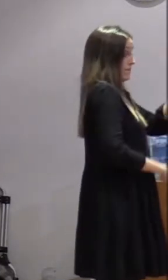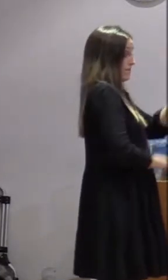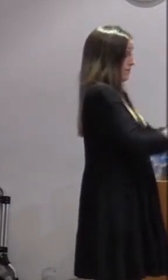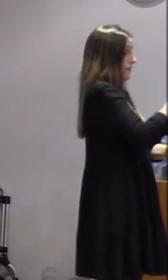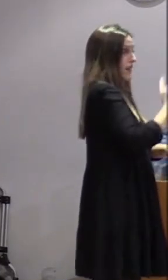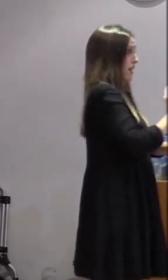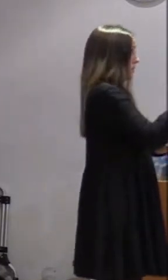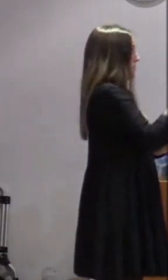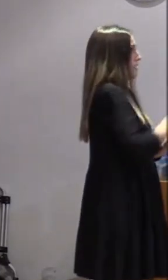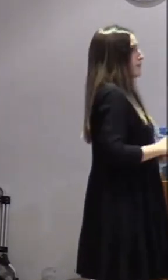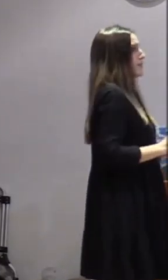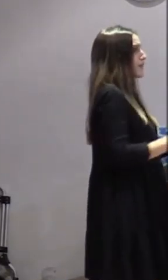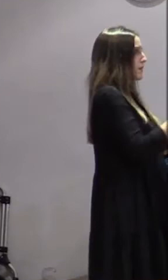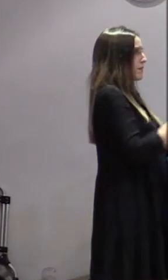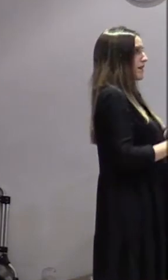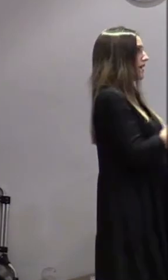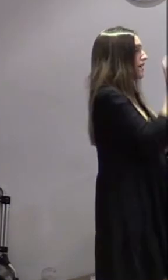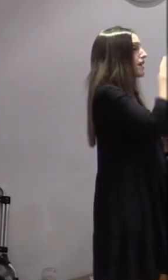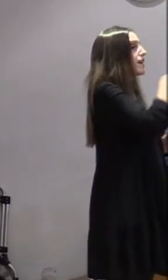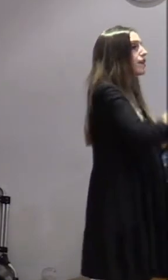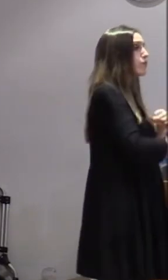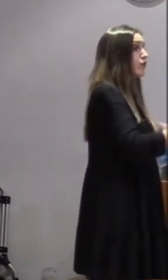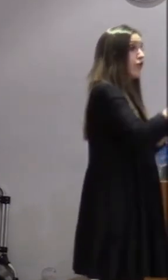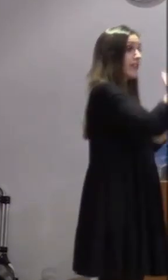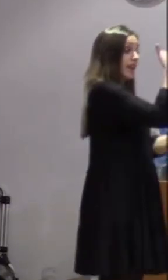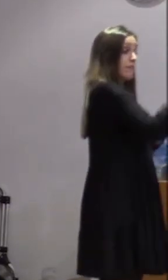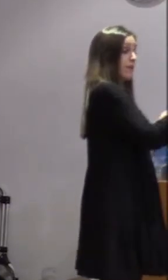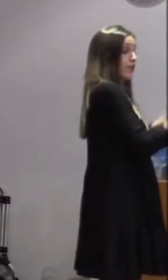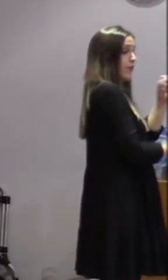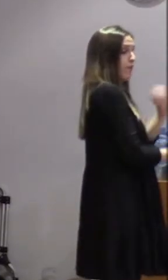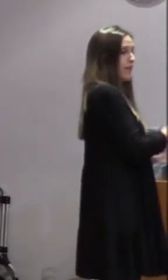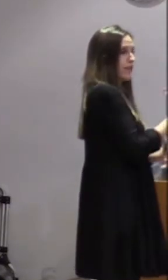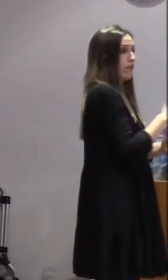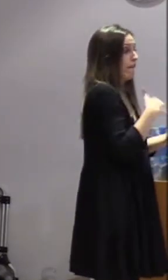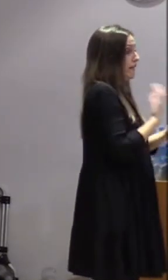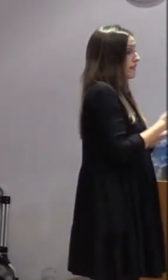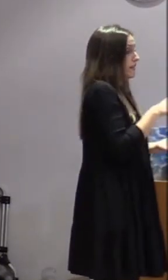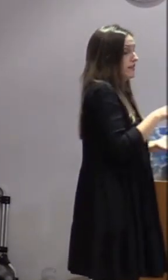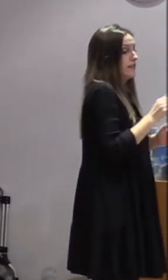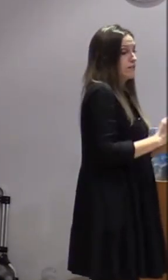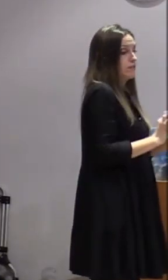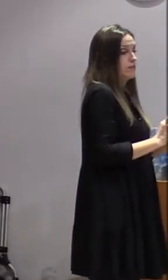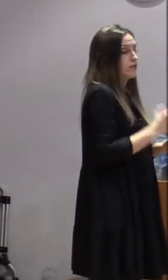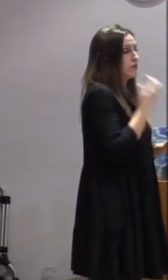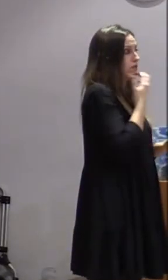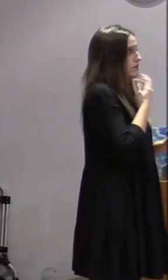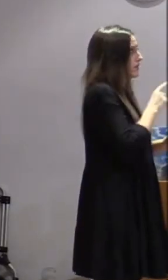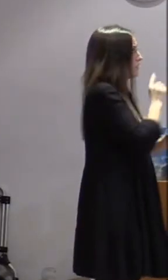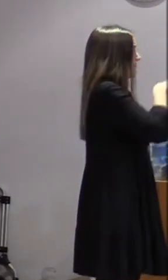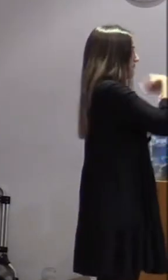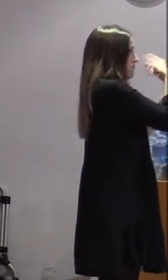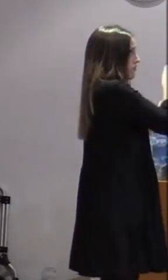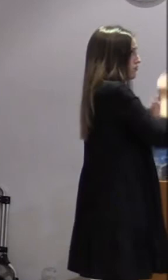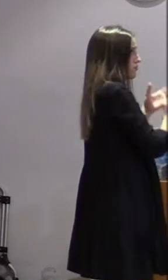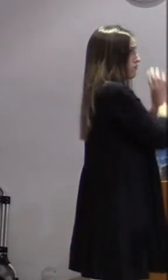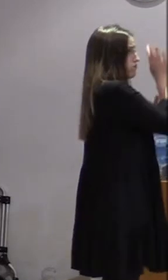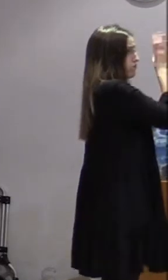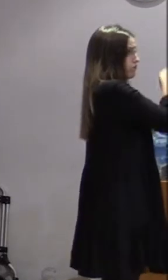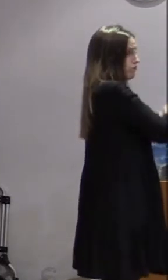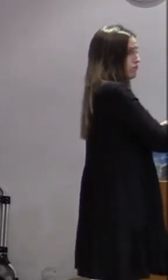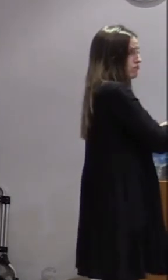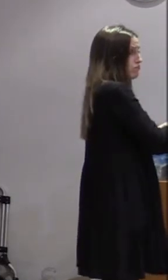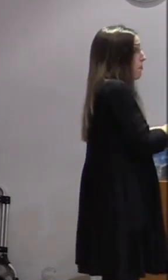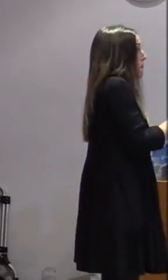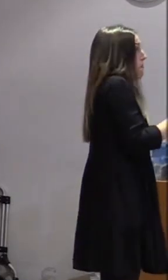primera erupción que llegó a los periódicos. Hasta ese momento, pues si entraba en erupción un volcán en la otra punta del